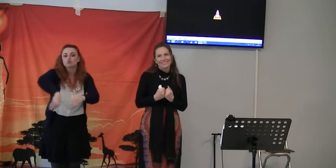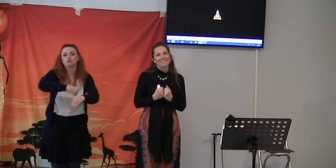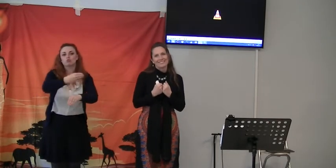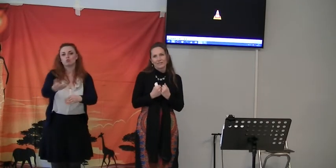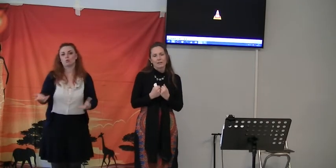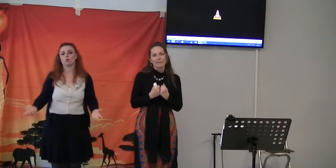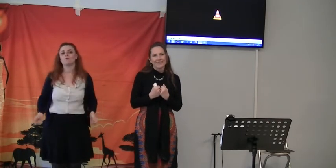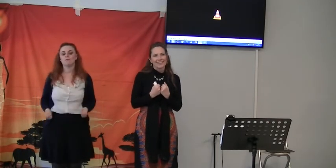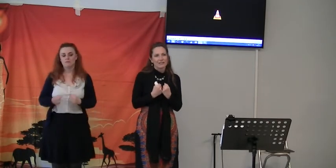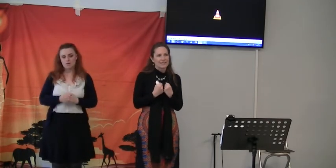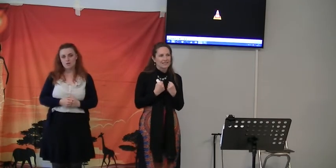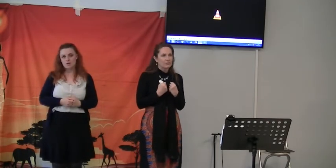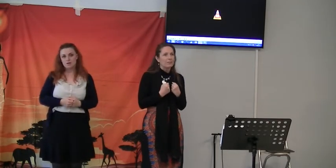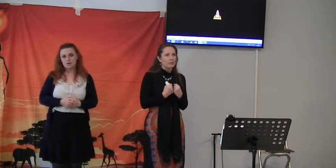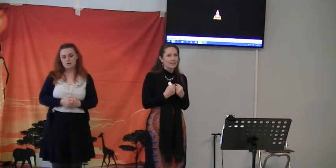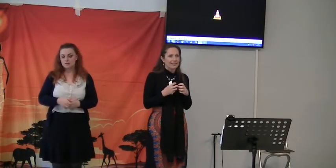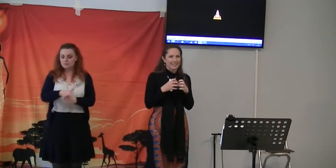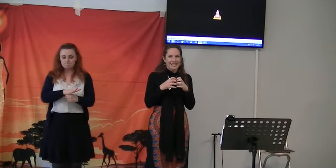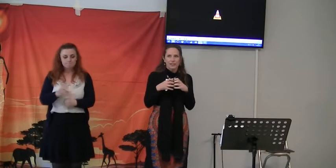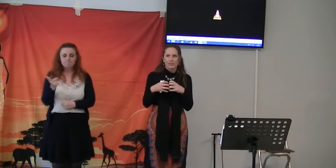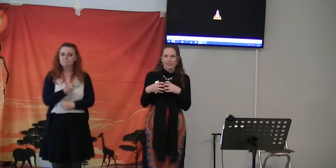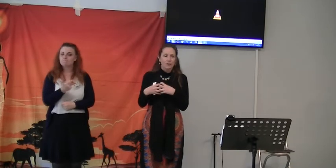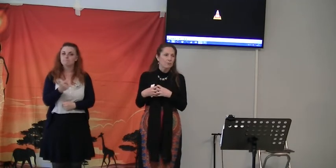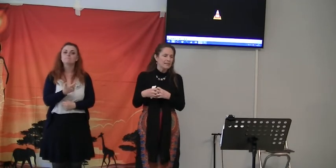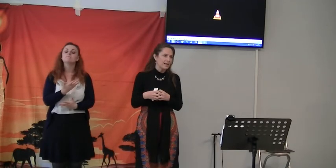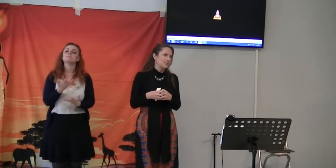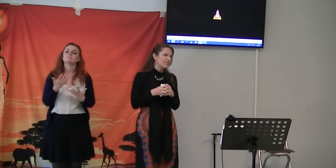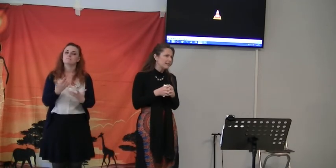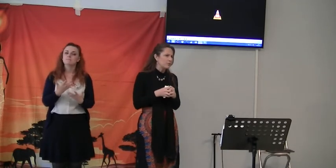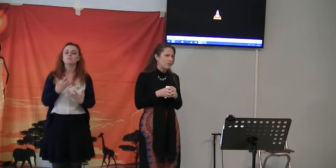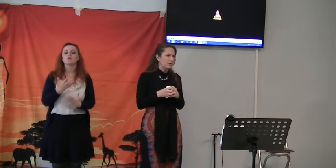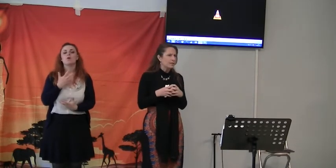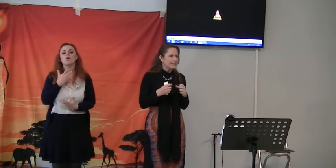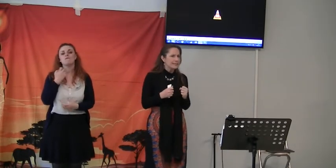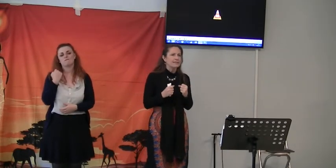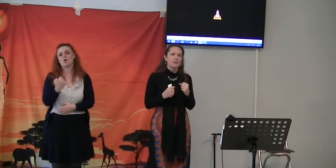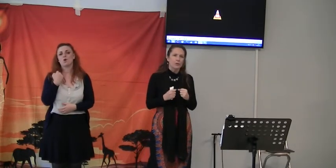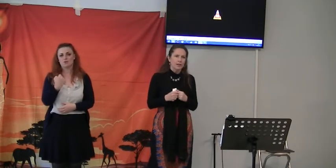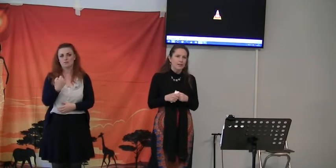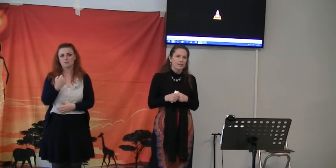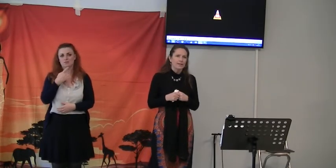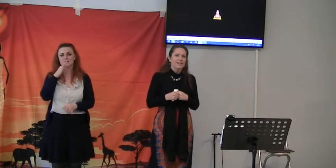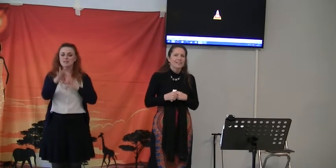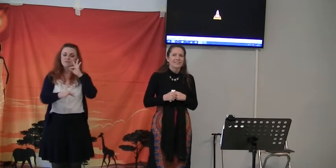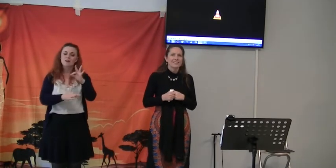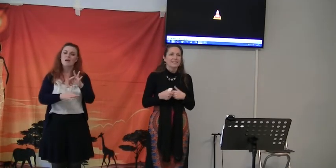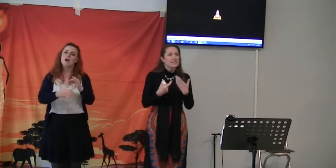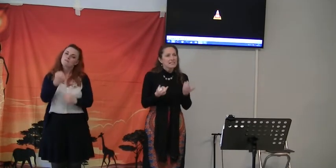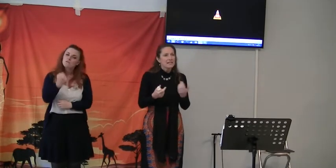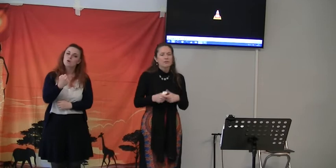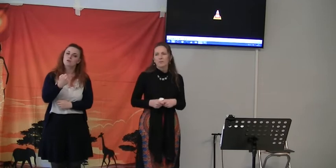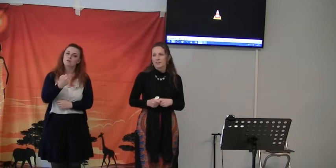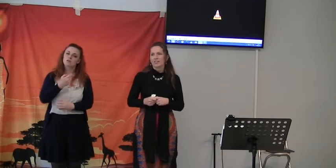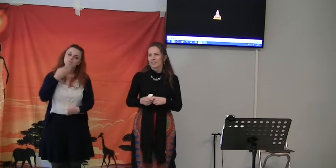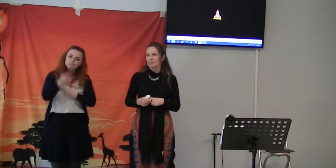stato veramente una parola che ci sta accompagnando. Tieni duro, resisti, non mollare. Quindi